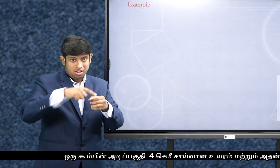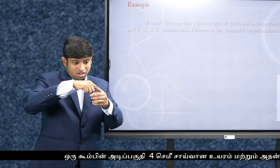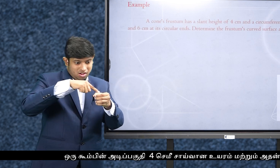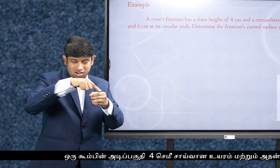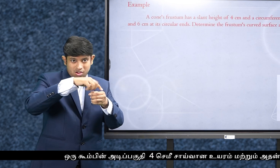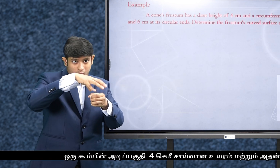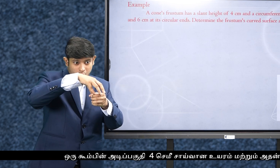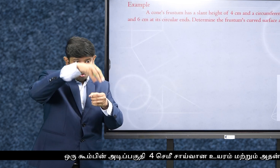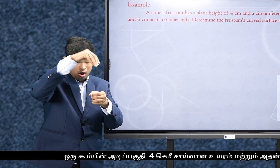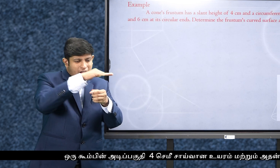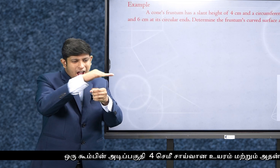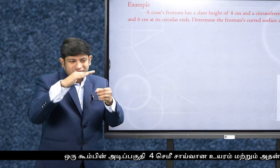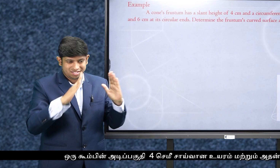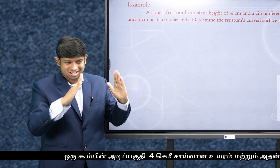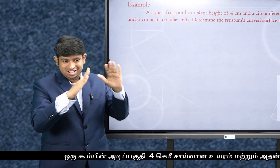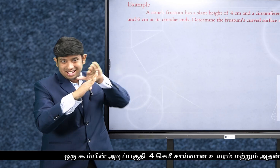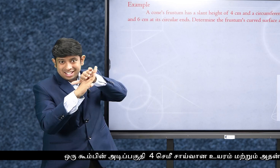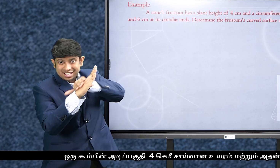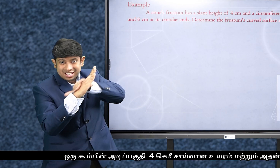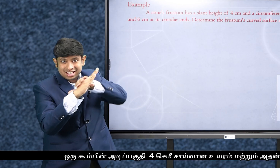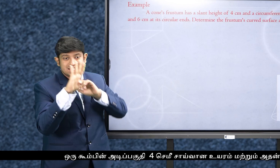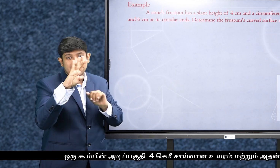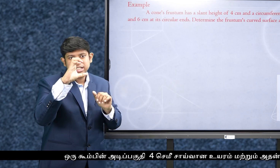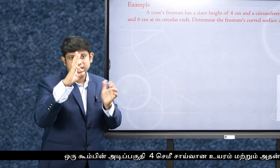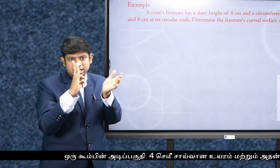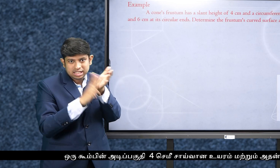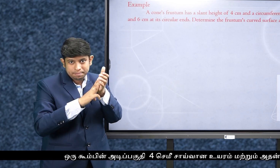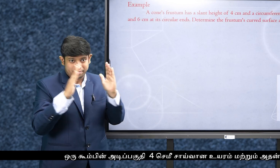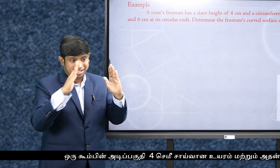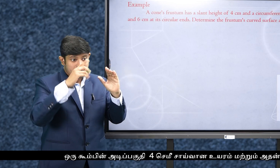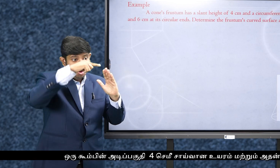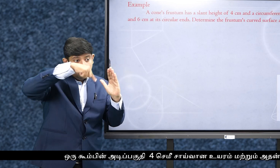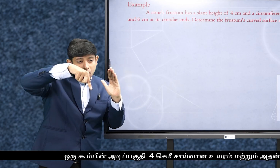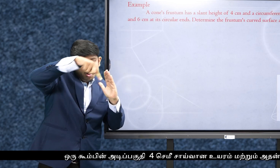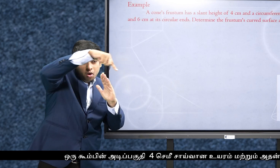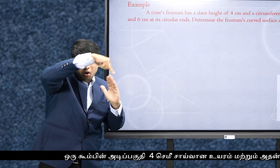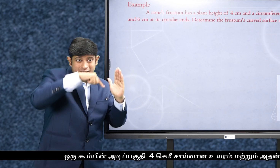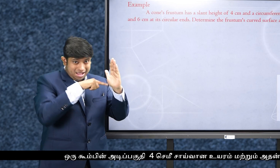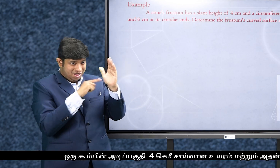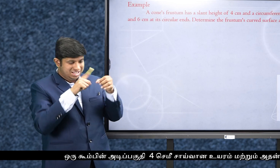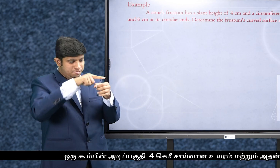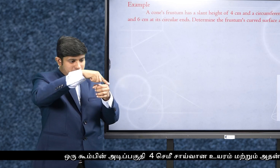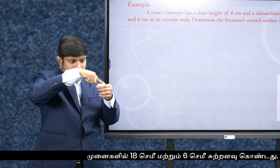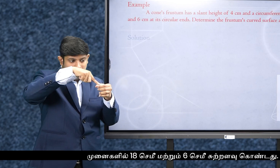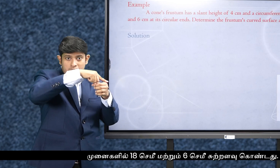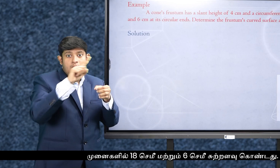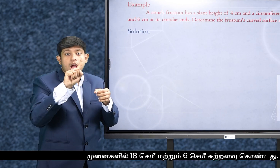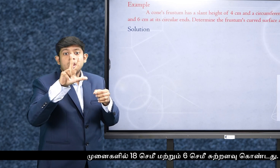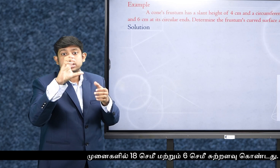ஒரு கூம்பின் அடிகண்டம் 4 சென்டிமீட்டர், சாய்வான உயரம் மற்றும் அதன் வட்ட முனைகளில்